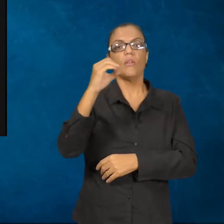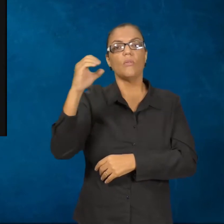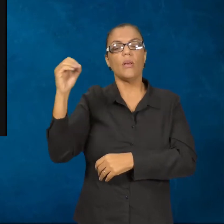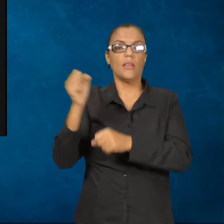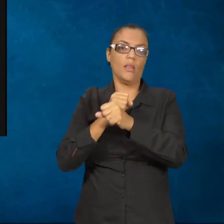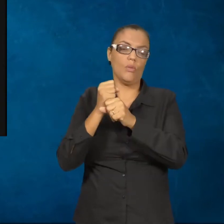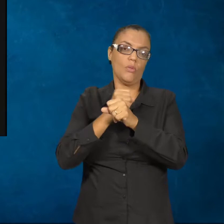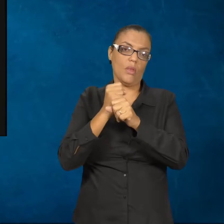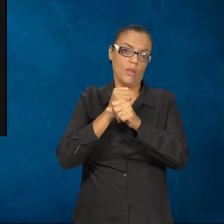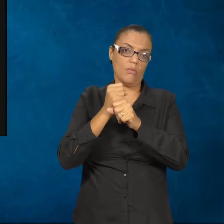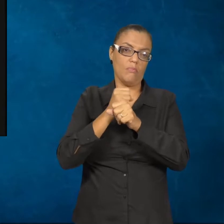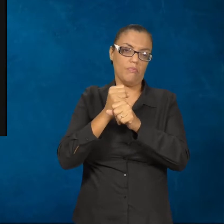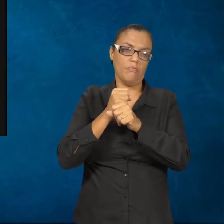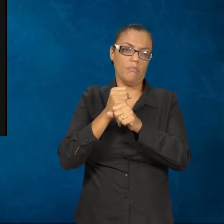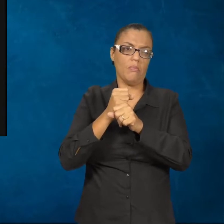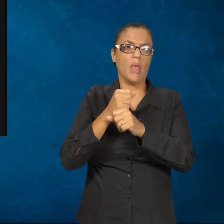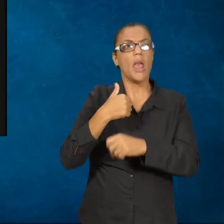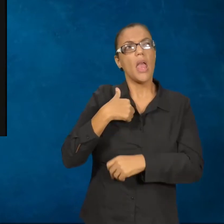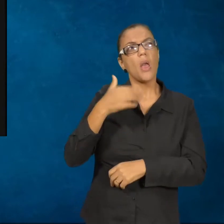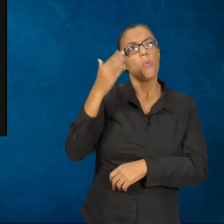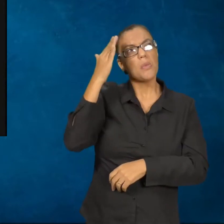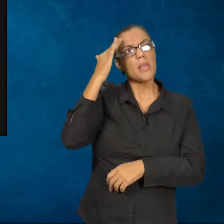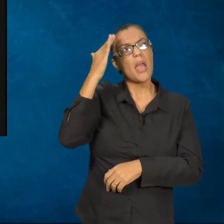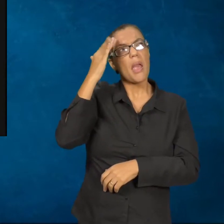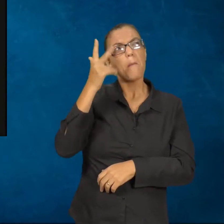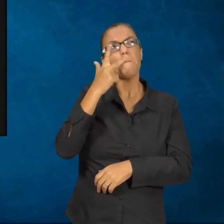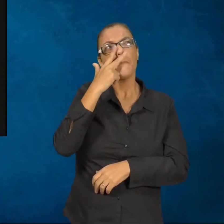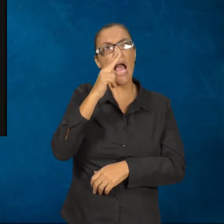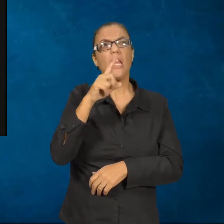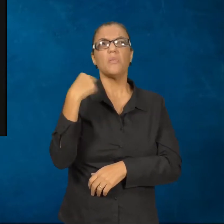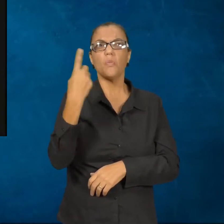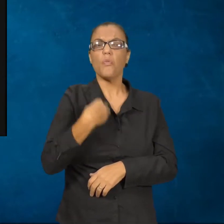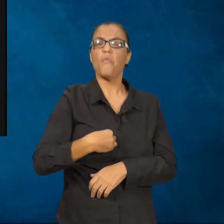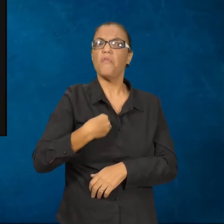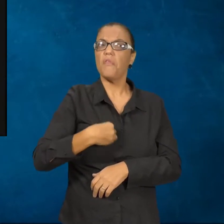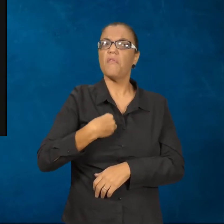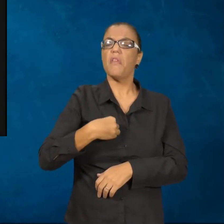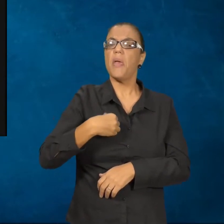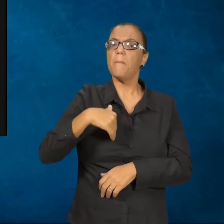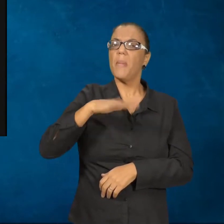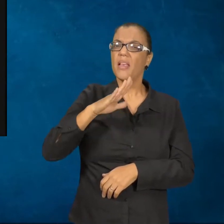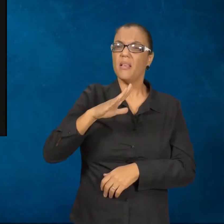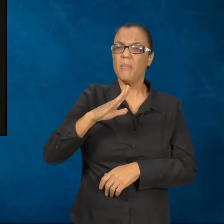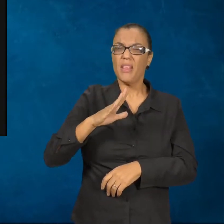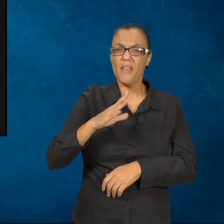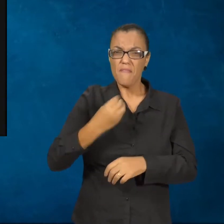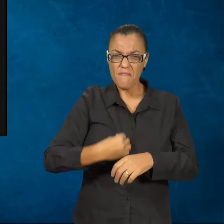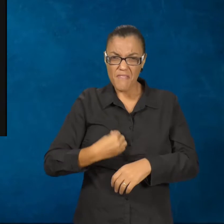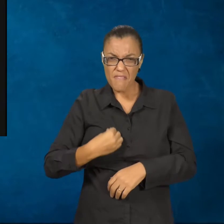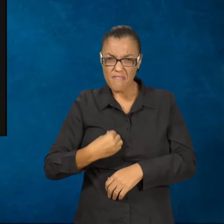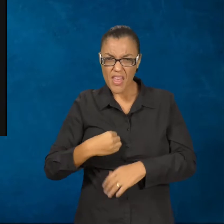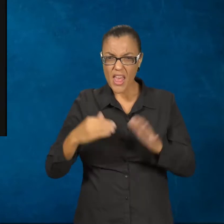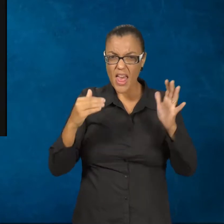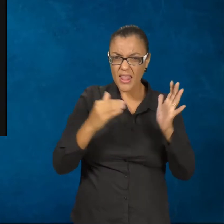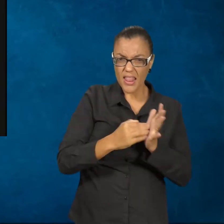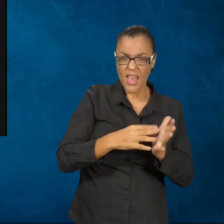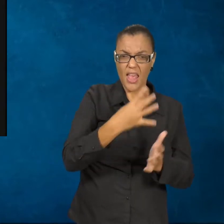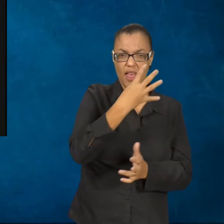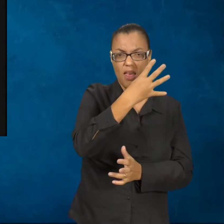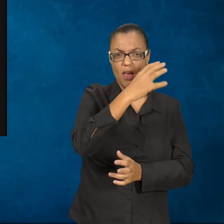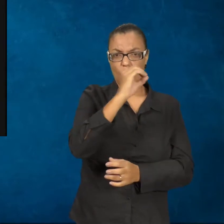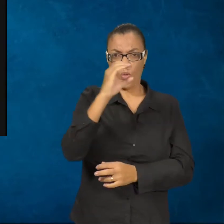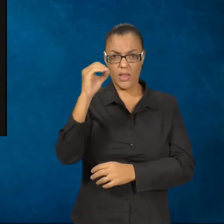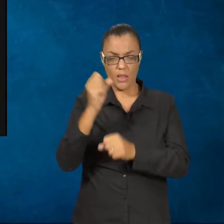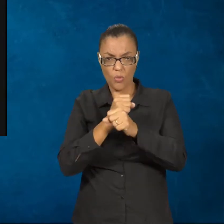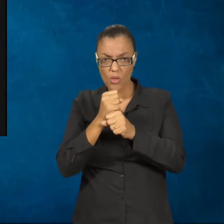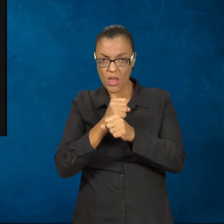Está certo que a expectativa de vida aumentou, mas eu estou falando em 4 séculos. No máximo,